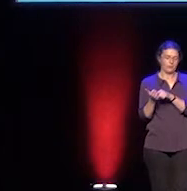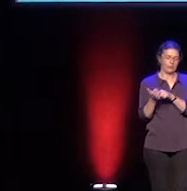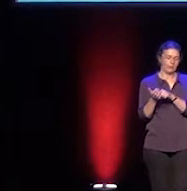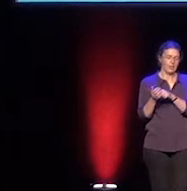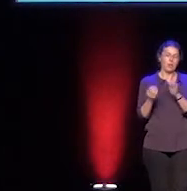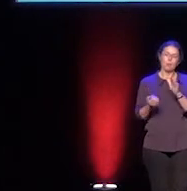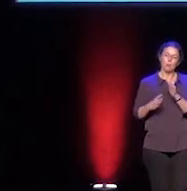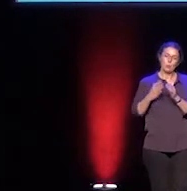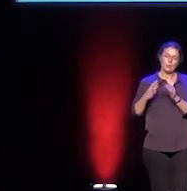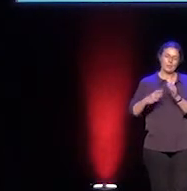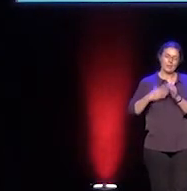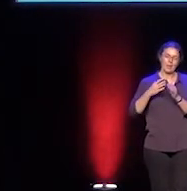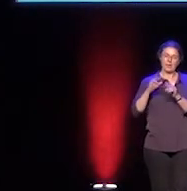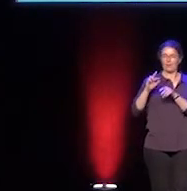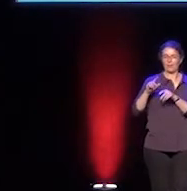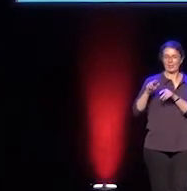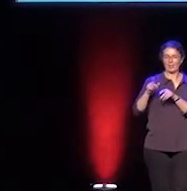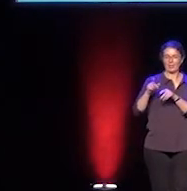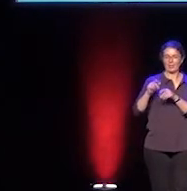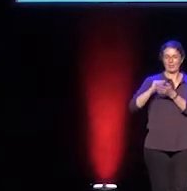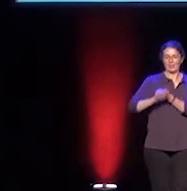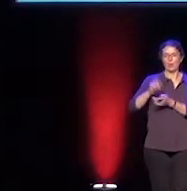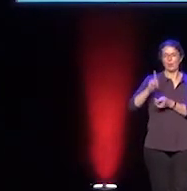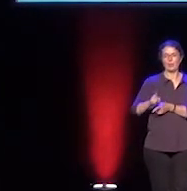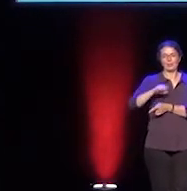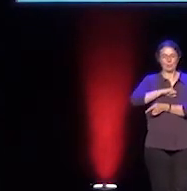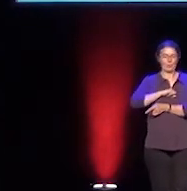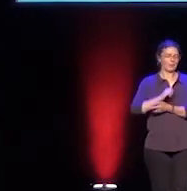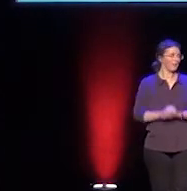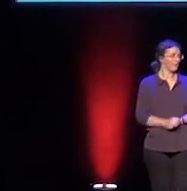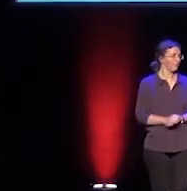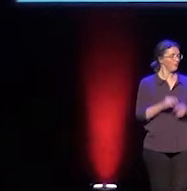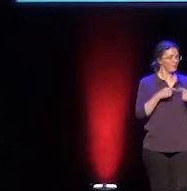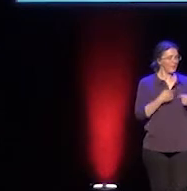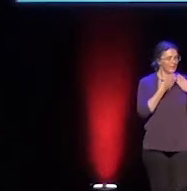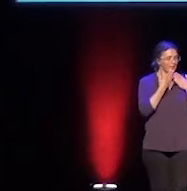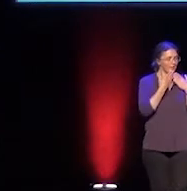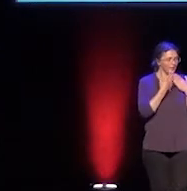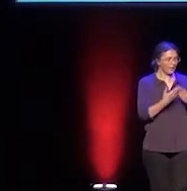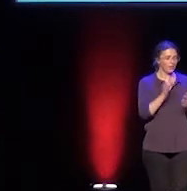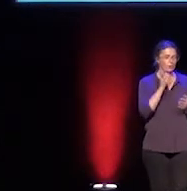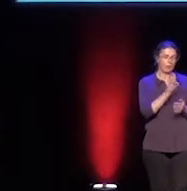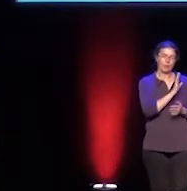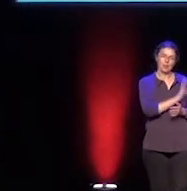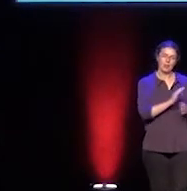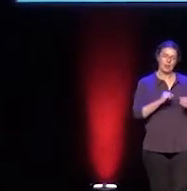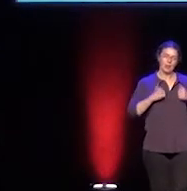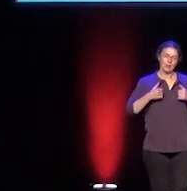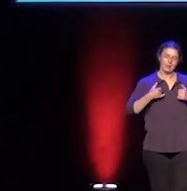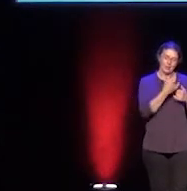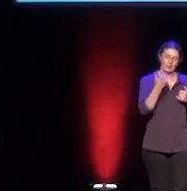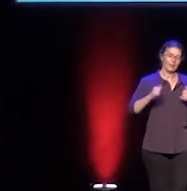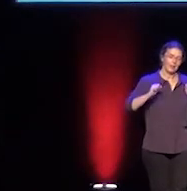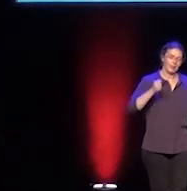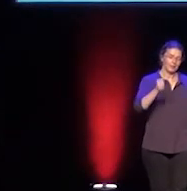einer modernen Variante zum 100. Geburtstag. Herzlichen Dank für deinen langjährigen